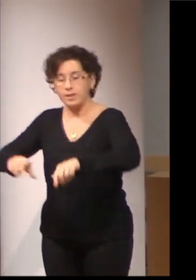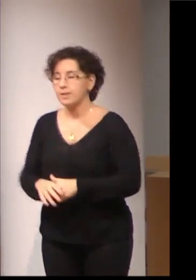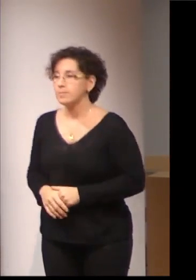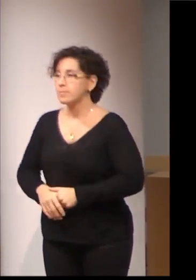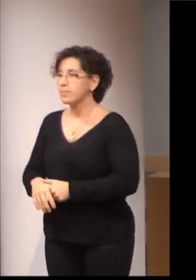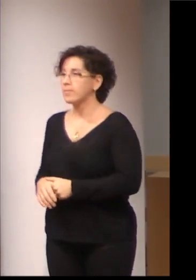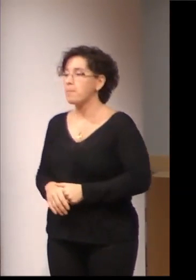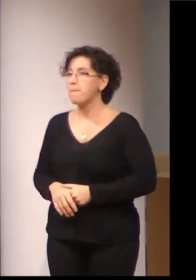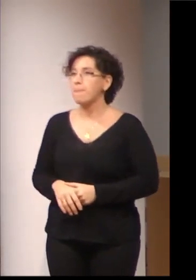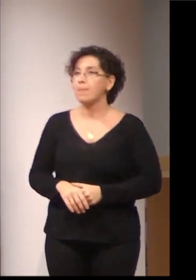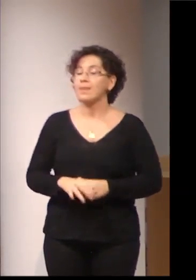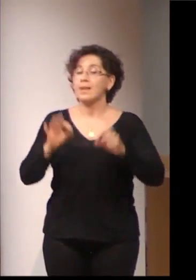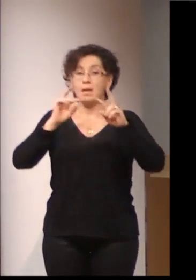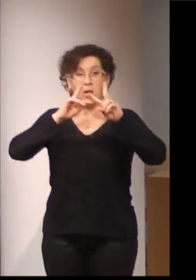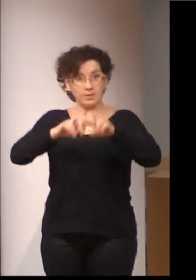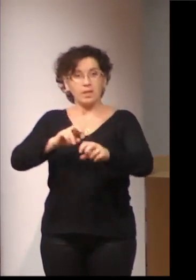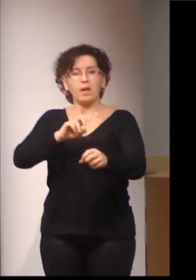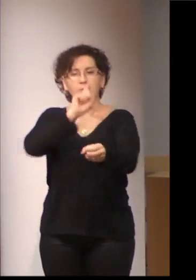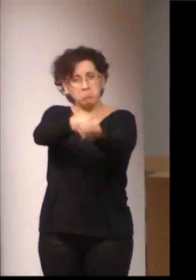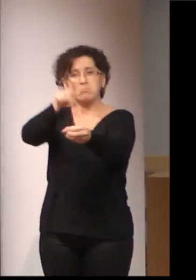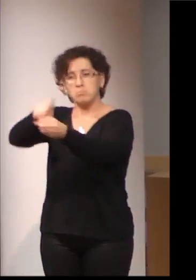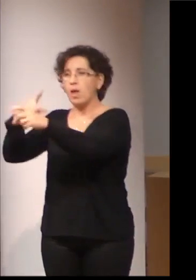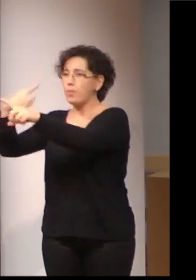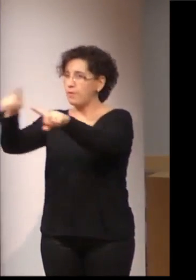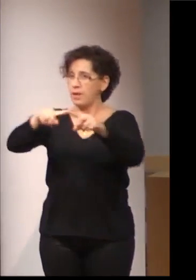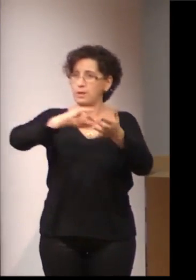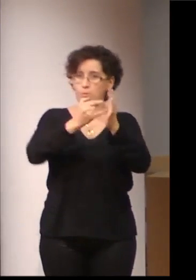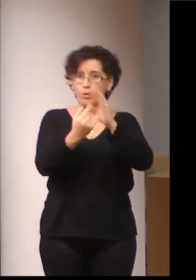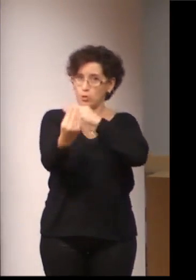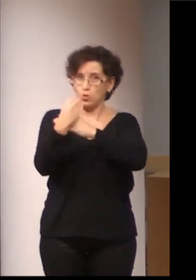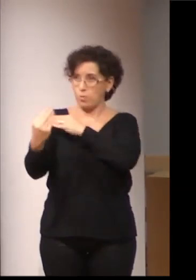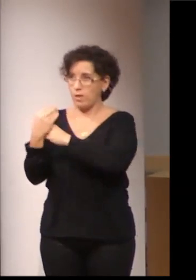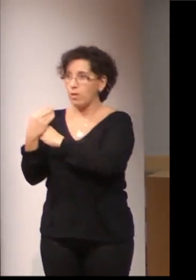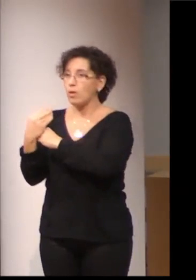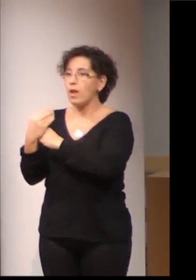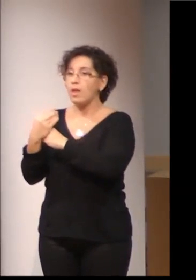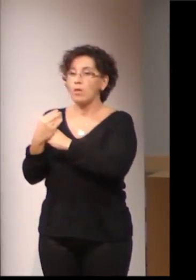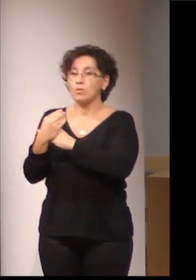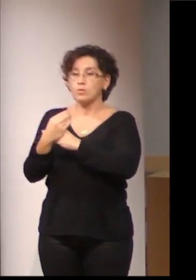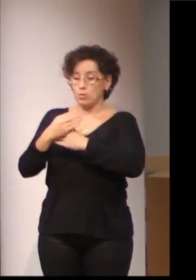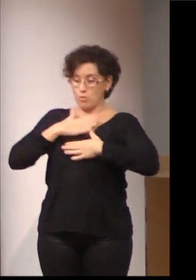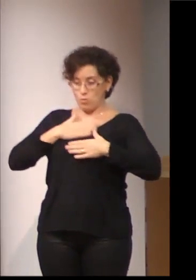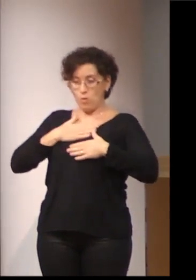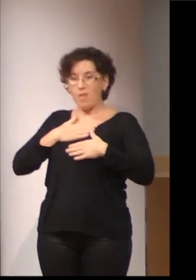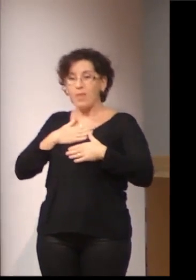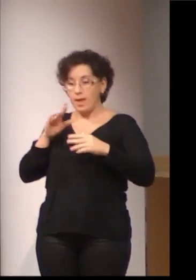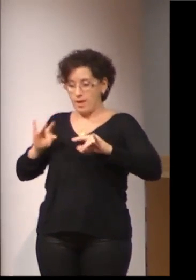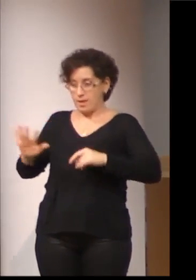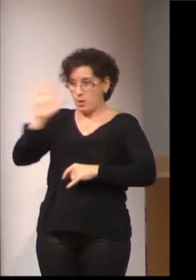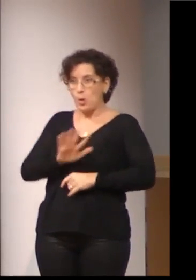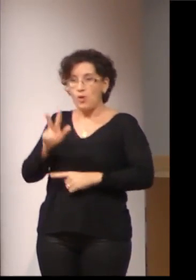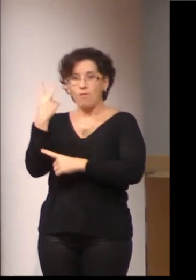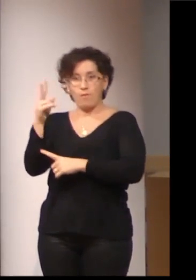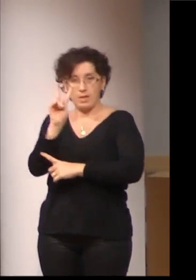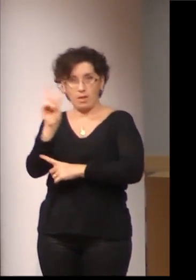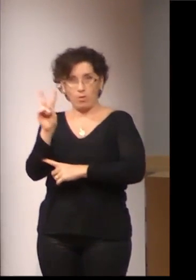Participamos, desde el punto de vista de investigación, en distintos proyectos de investigación subvencionados, solos como unidad de Valladolid, solos como unidad singular de investigación